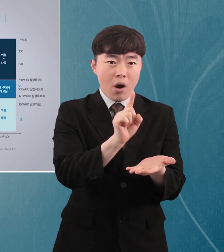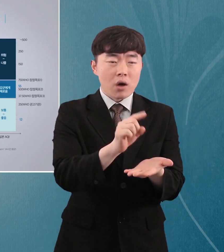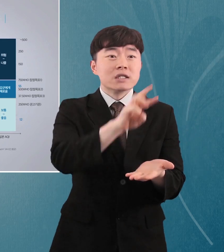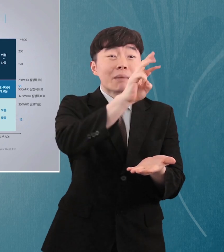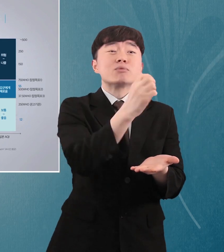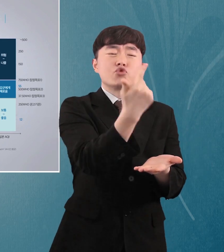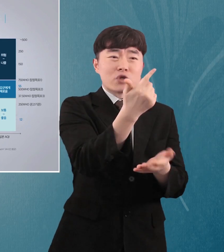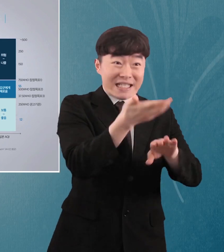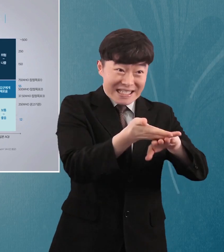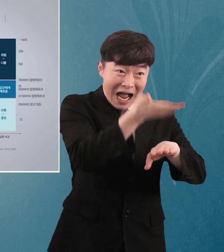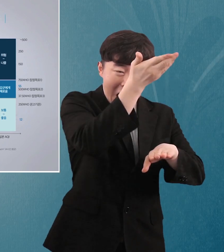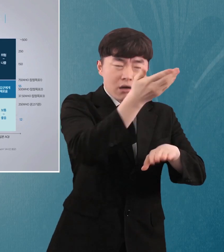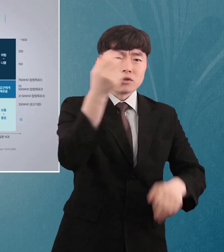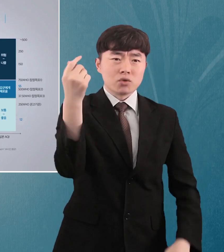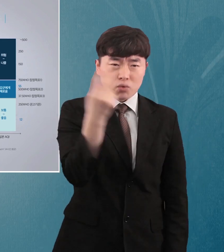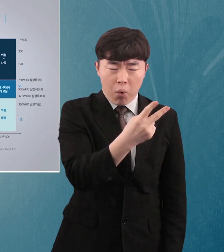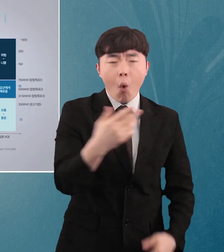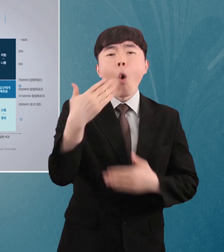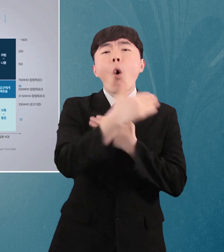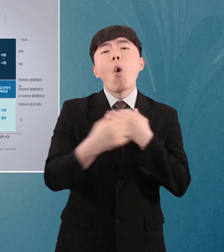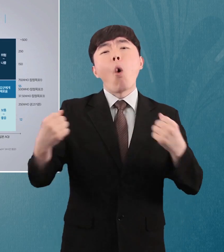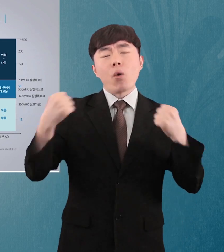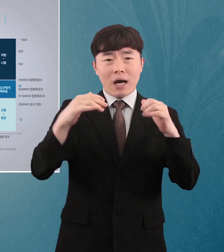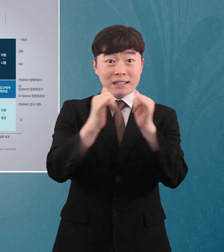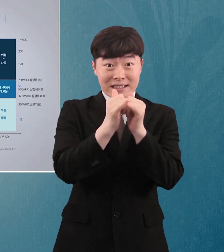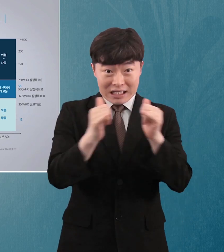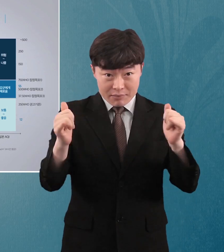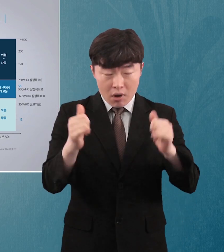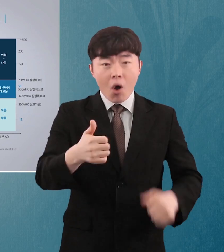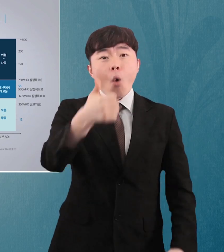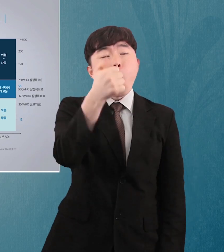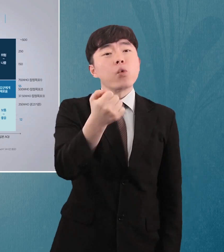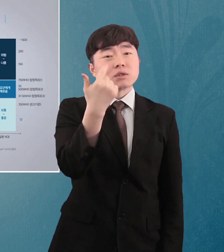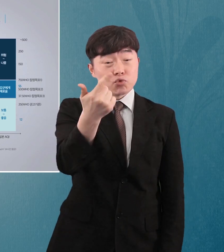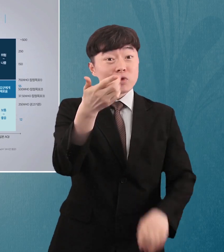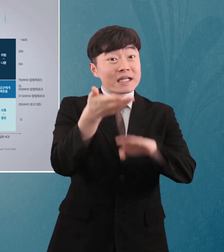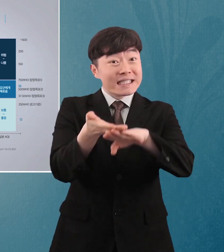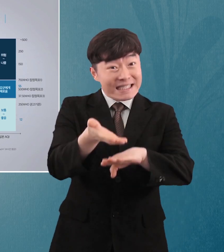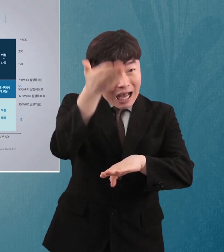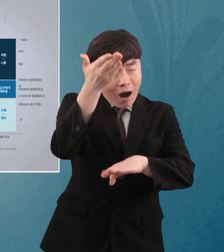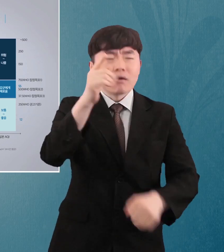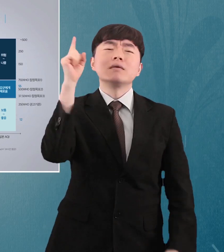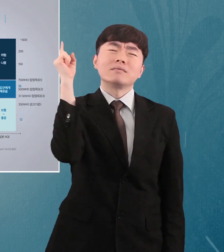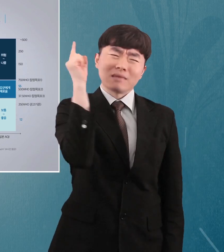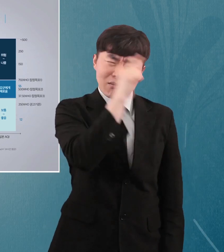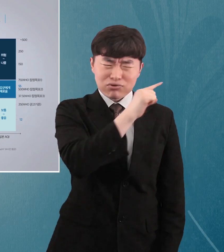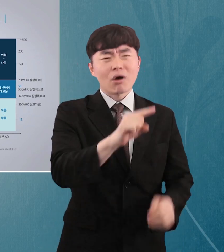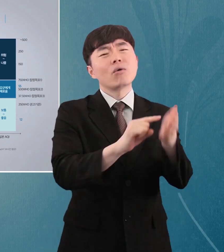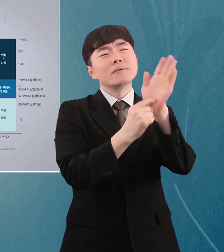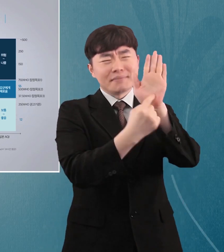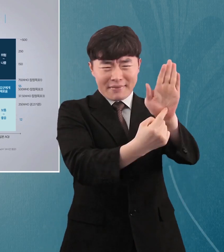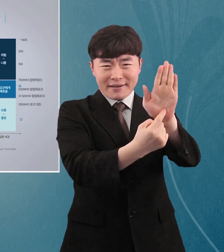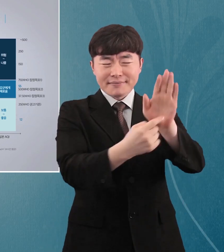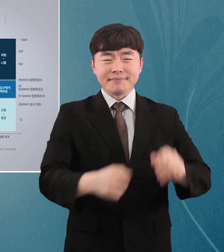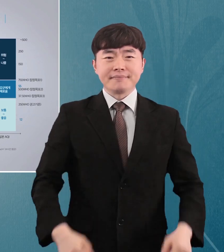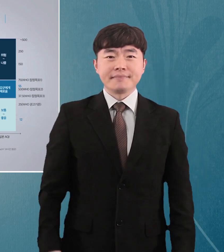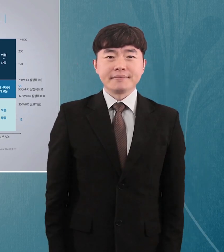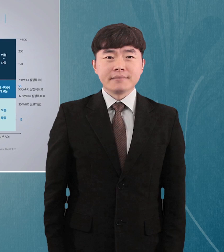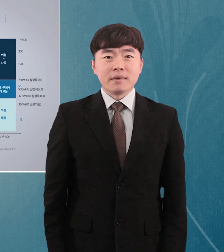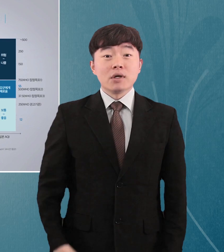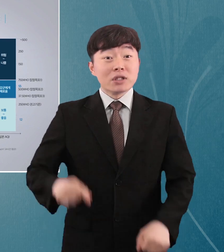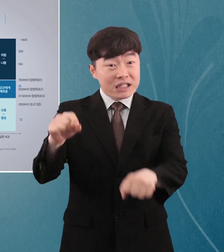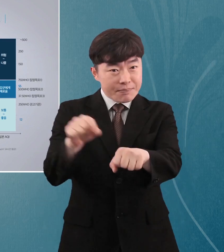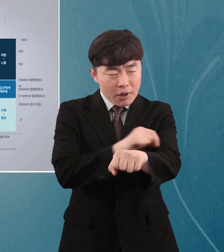세제곱미터당 36 마이크로그램 이상인 경우, 건강한 일반인은 세제곱미터당 56 마이크로그램 이상인